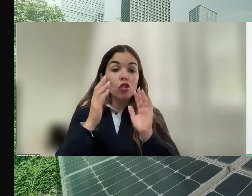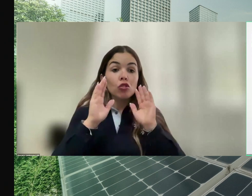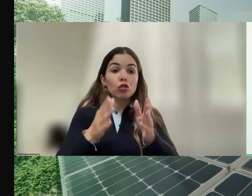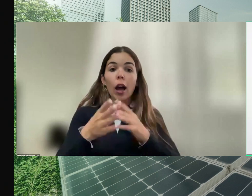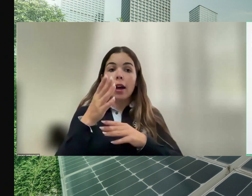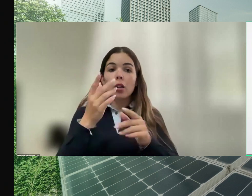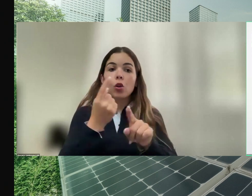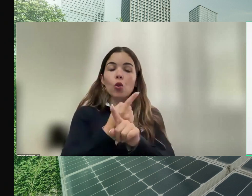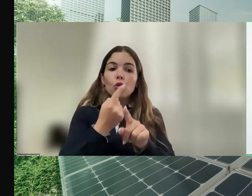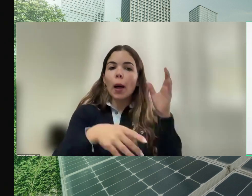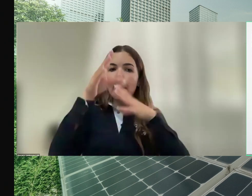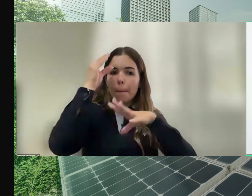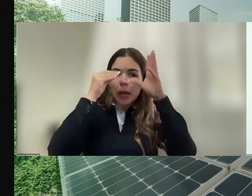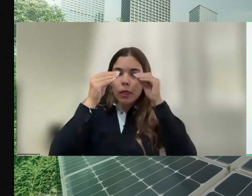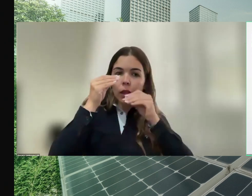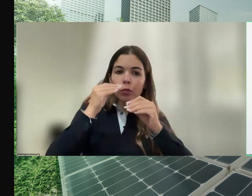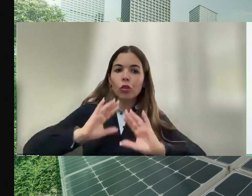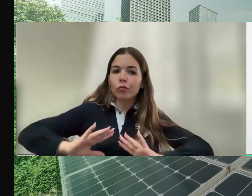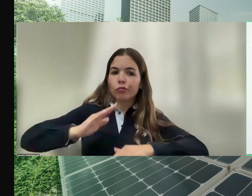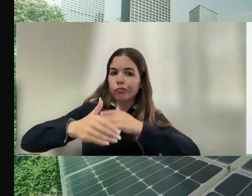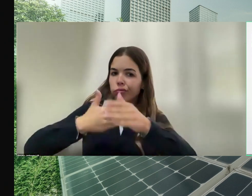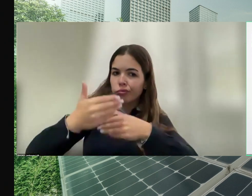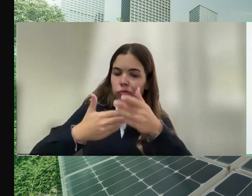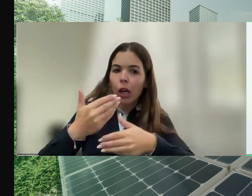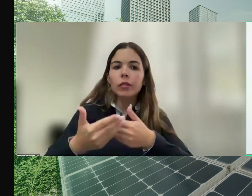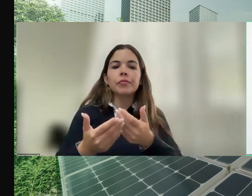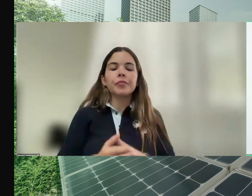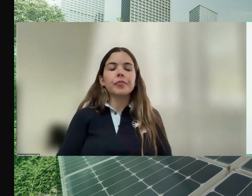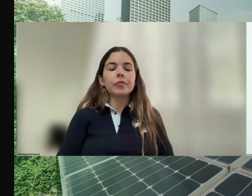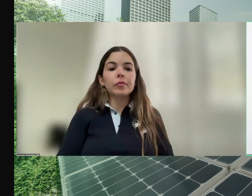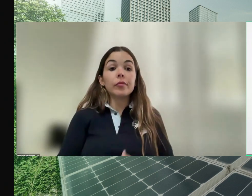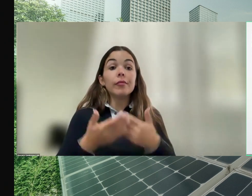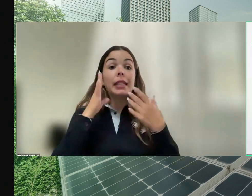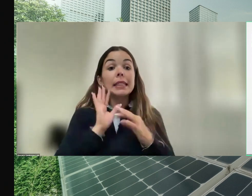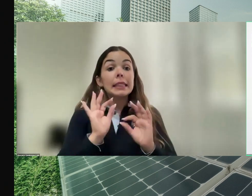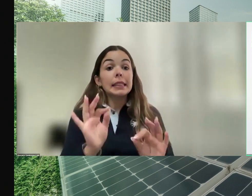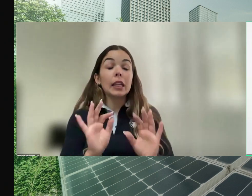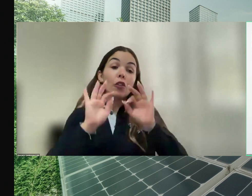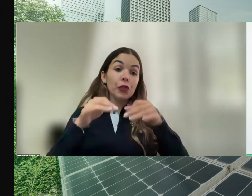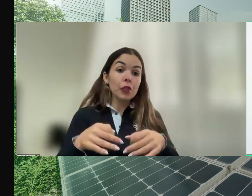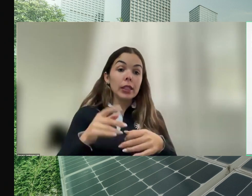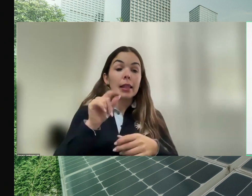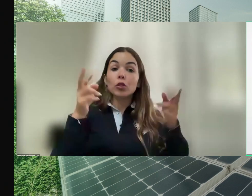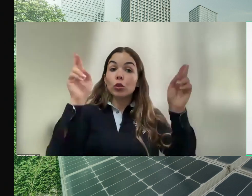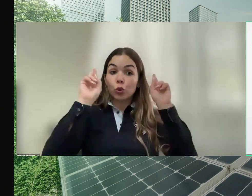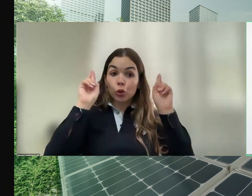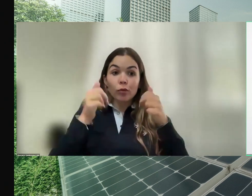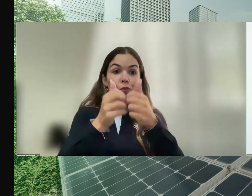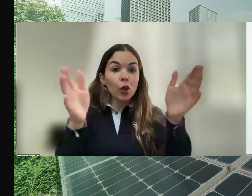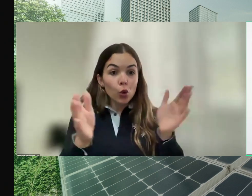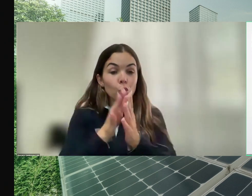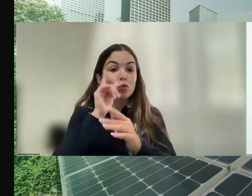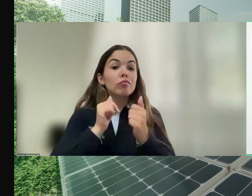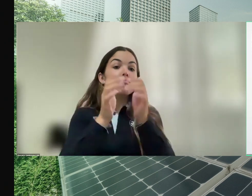temos vindo a apurar em termos da sua implementação propriamente dita. Resta-me assim, e por fim, desejar a todos e a todas